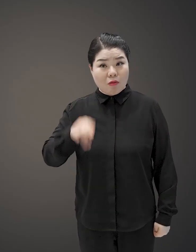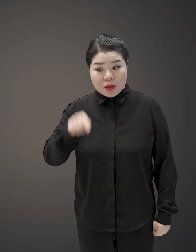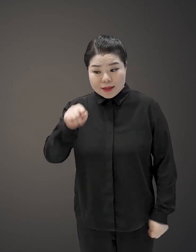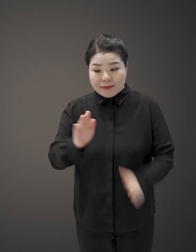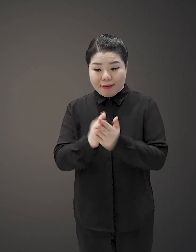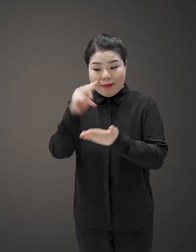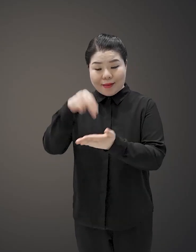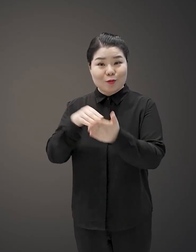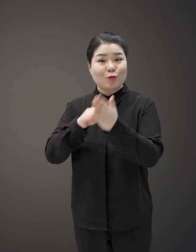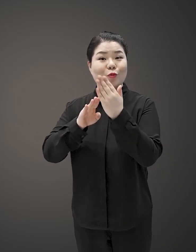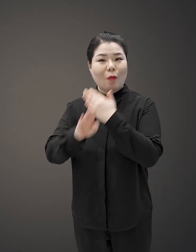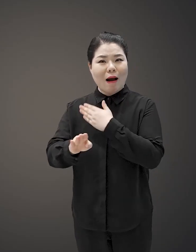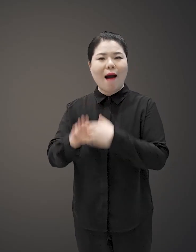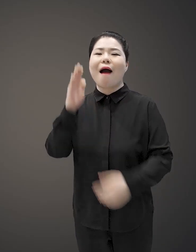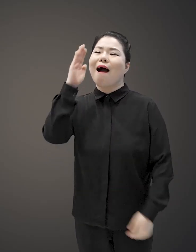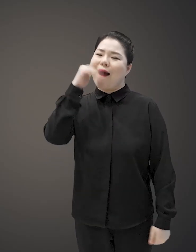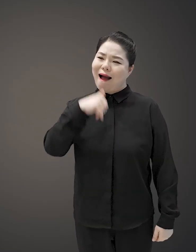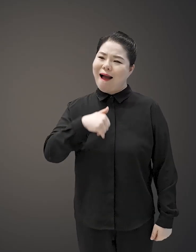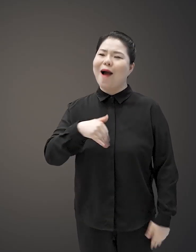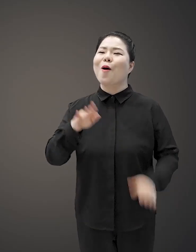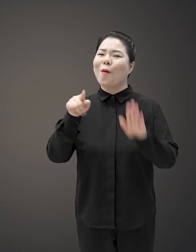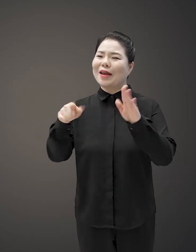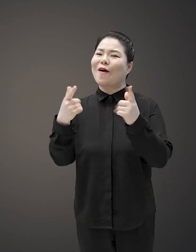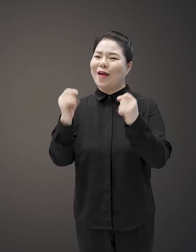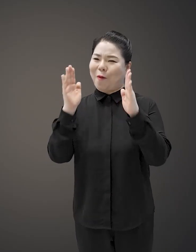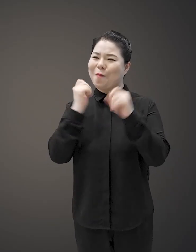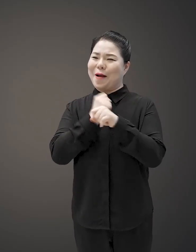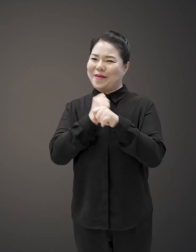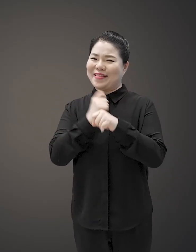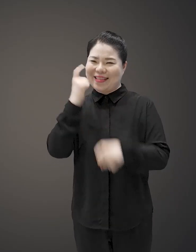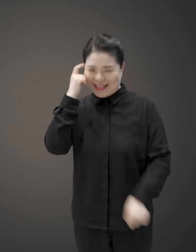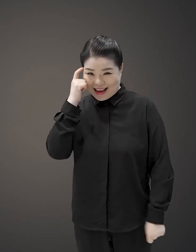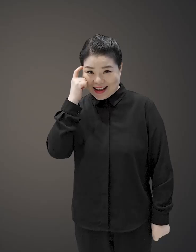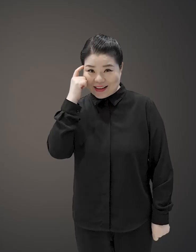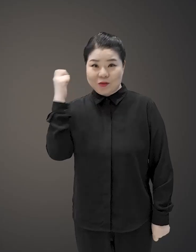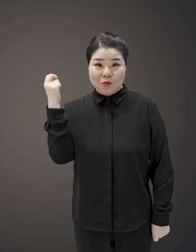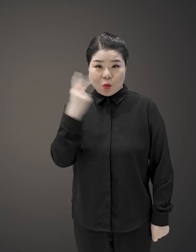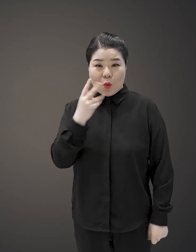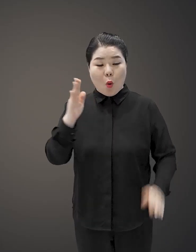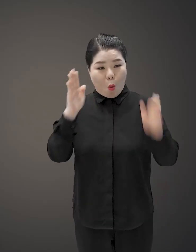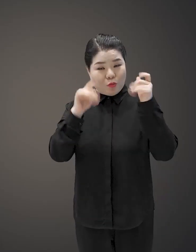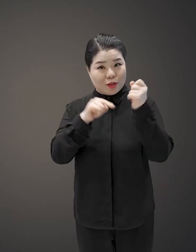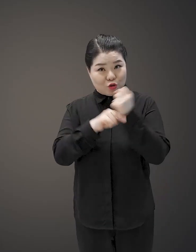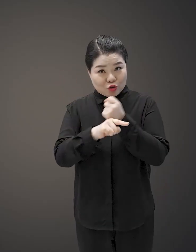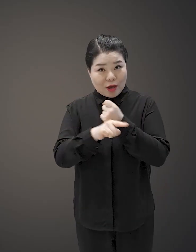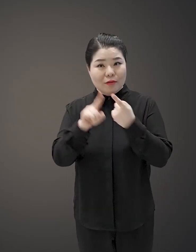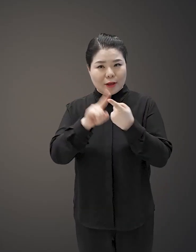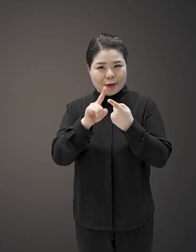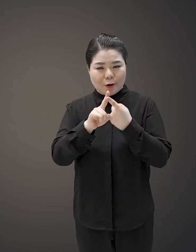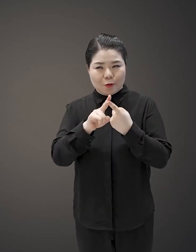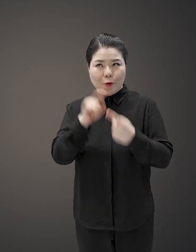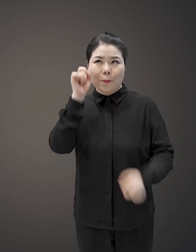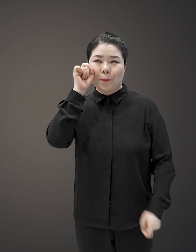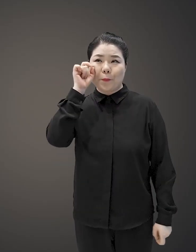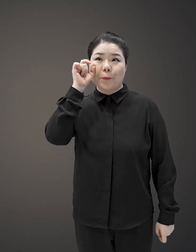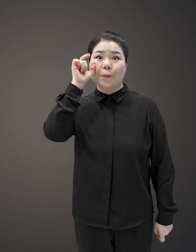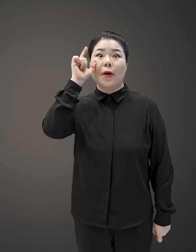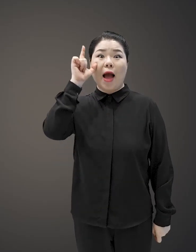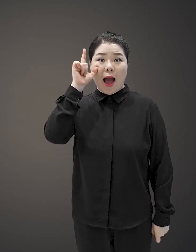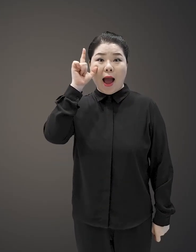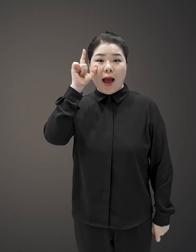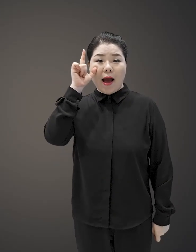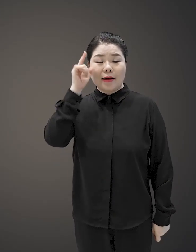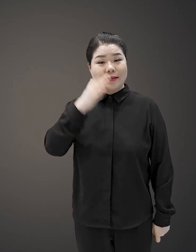그런데 이 책을 읽고는 아, 내가 이렇게 공부하면 되겠구나라는 생각이 들고, 왜 공부를 하는지에 대해 조금씩 더 알게